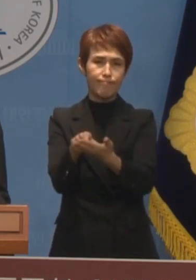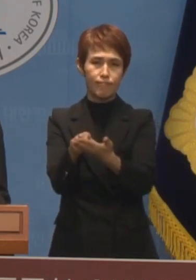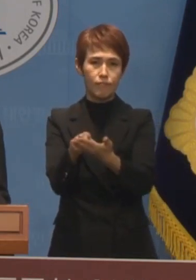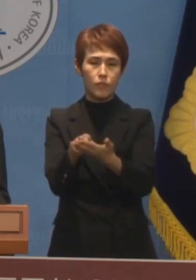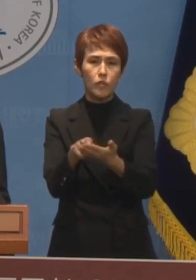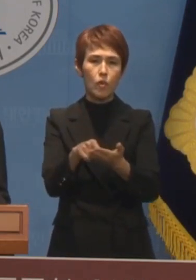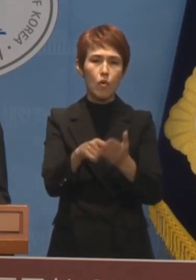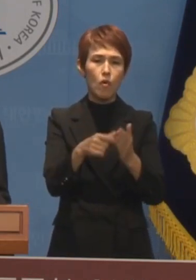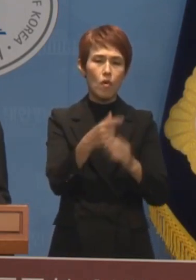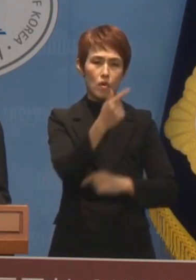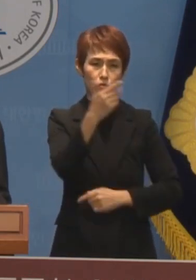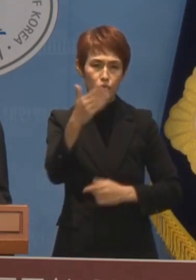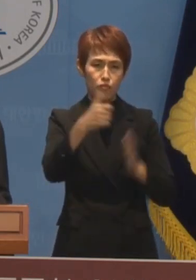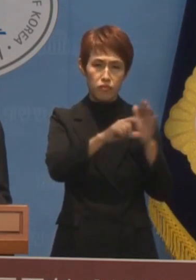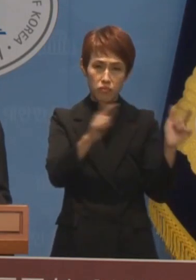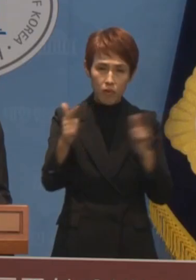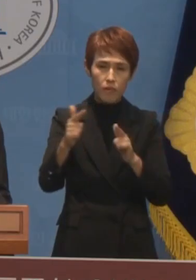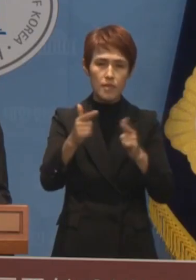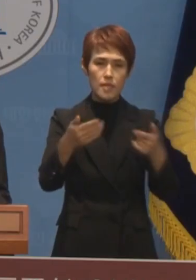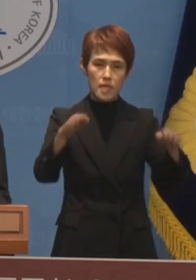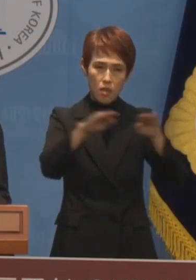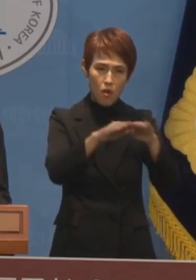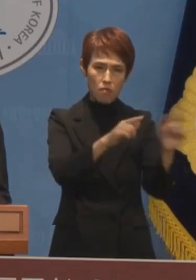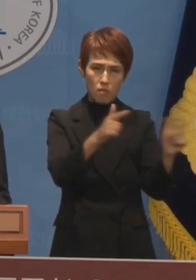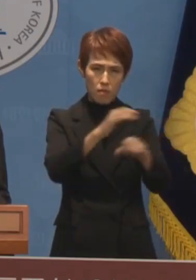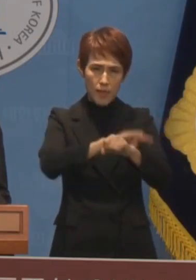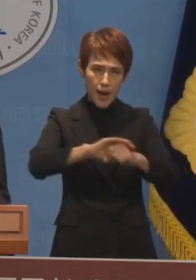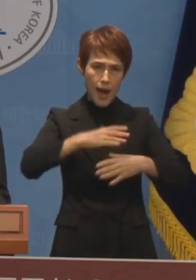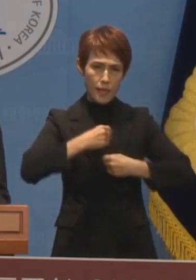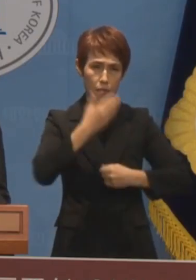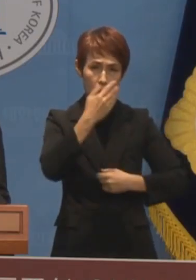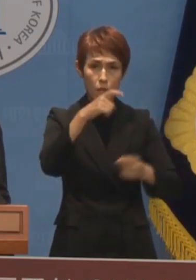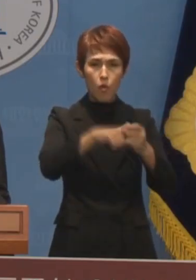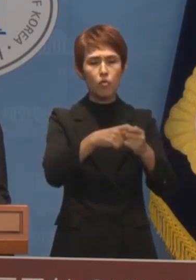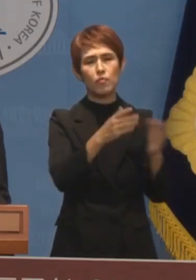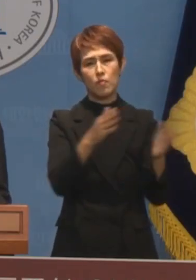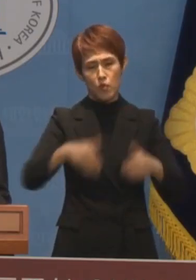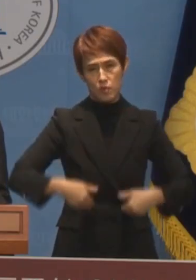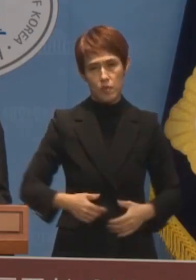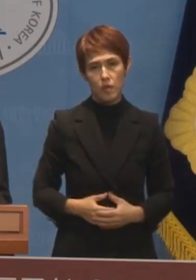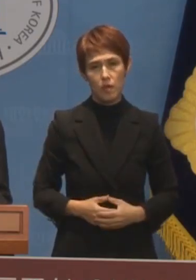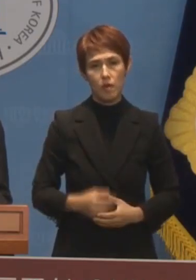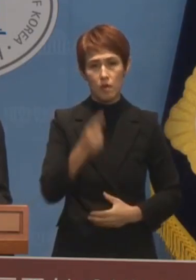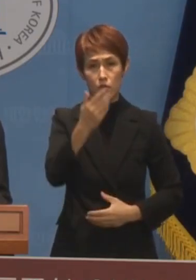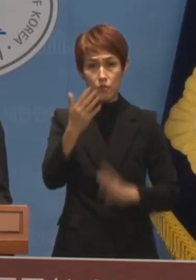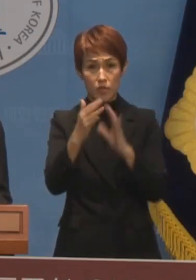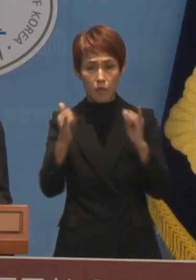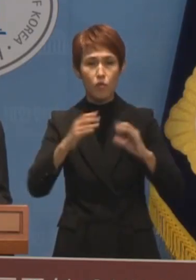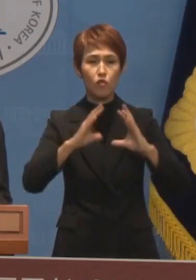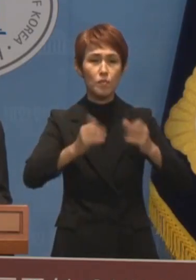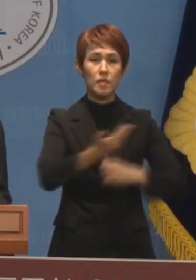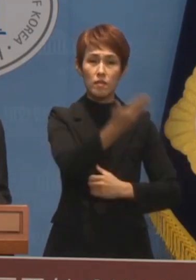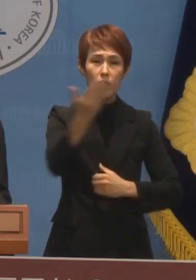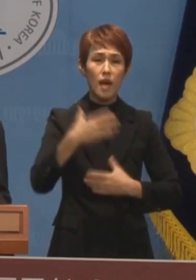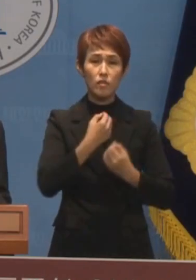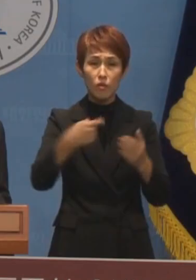장비와 시설 확충의 안정성을 보장할 수 있도록 해야 합니다. 소방관과 국민의 안전을 위해 국회에서